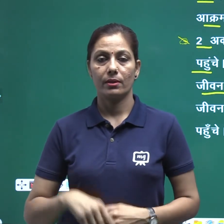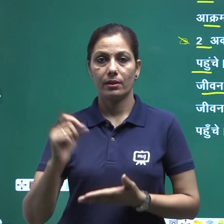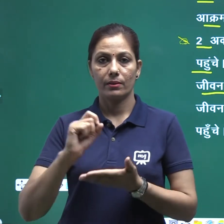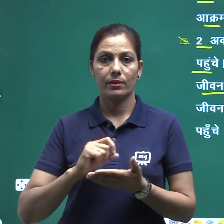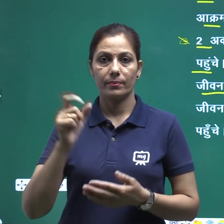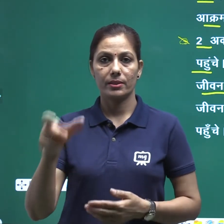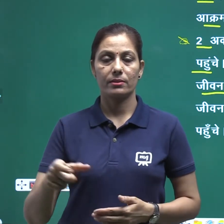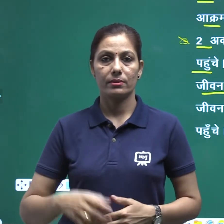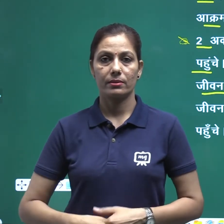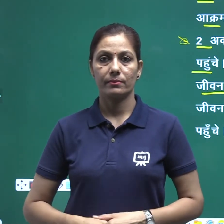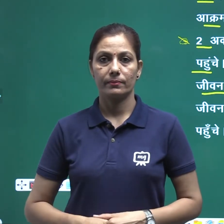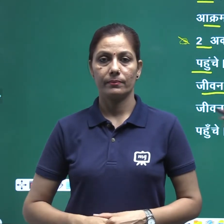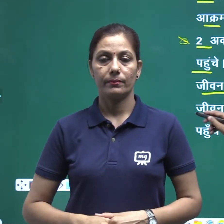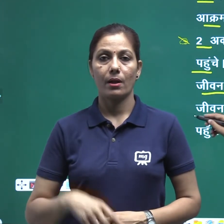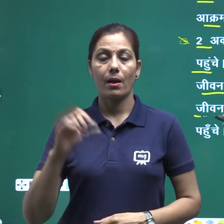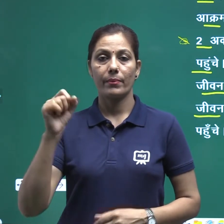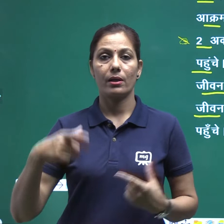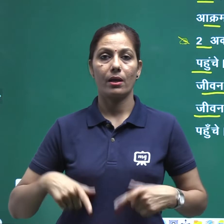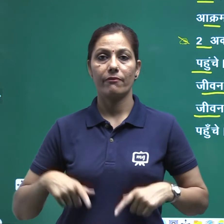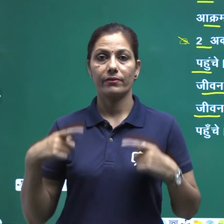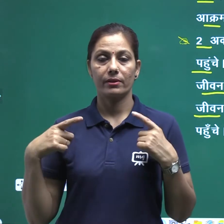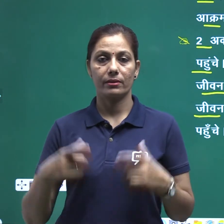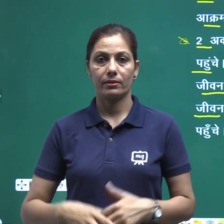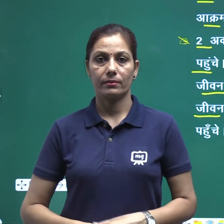लेखक अपने जीवन की